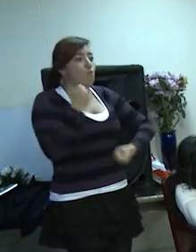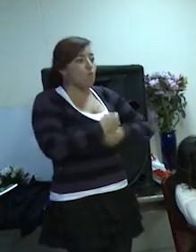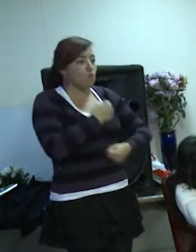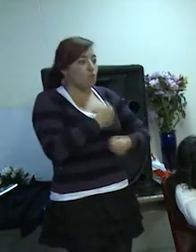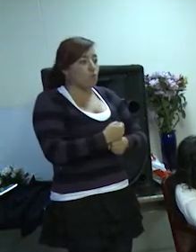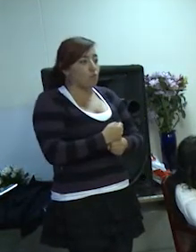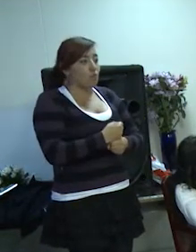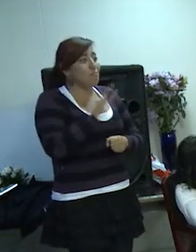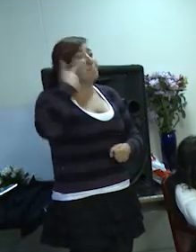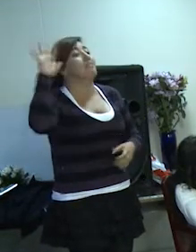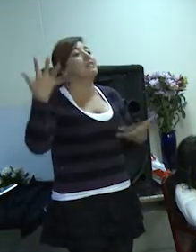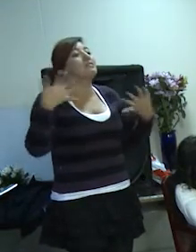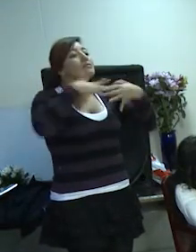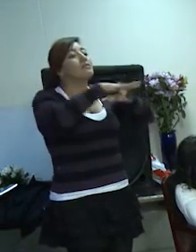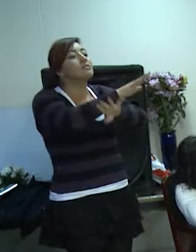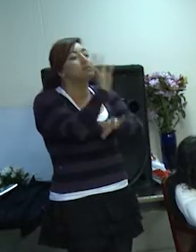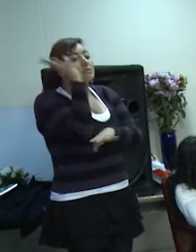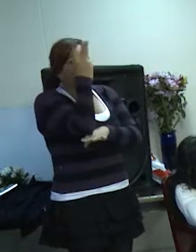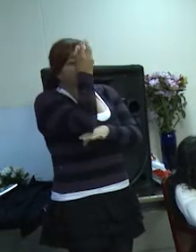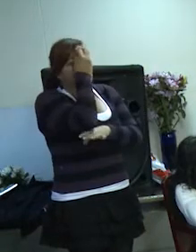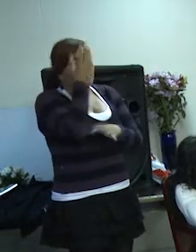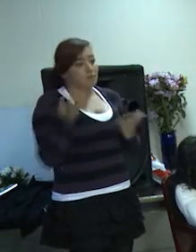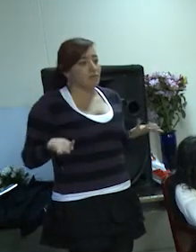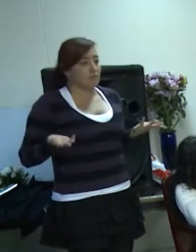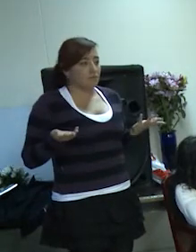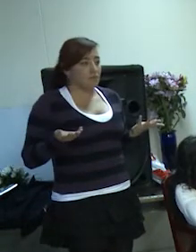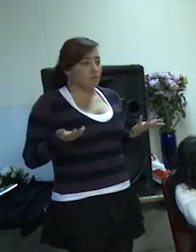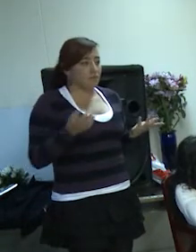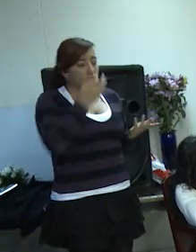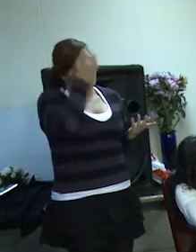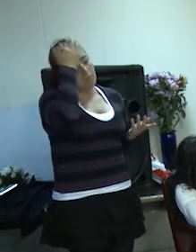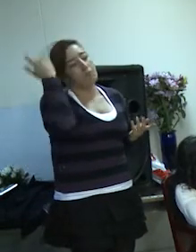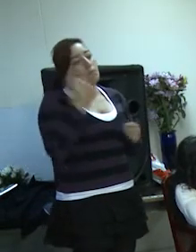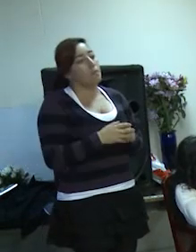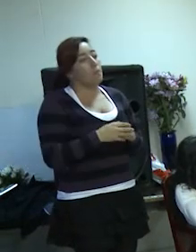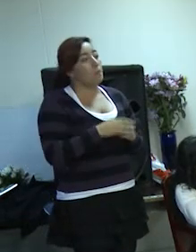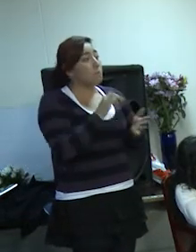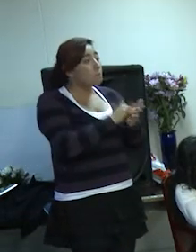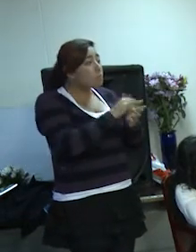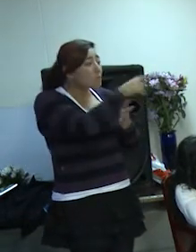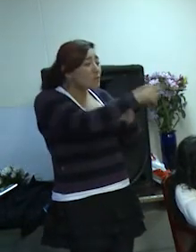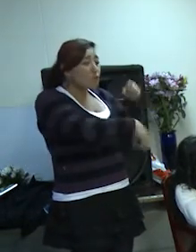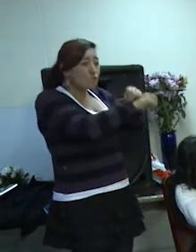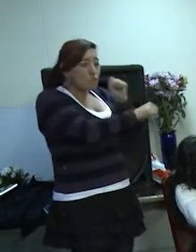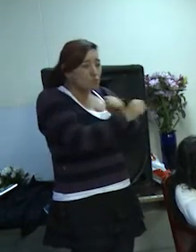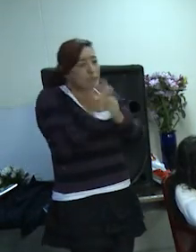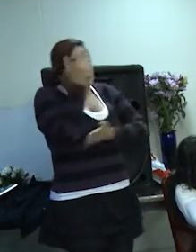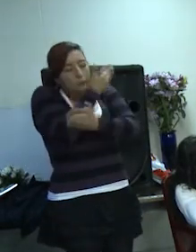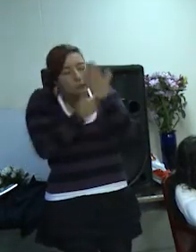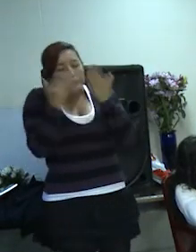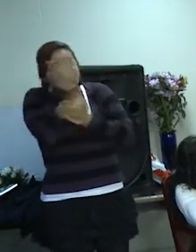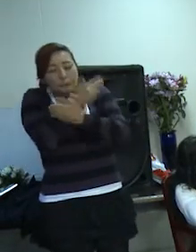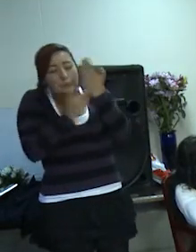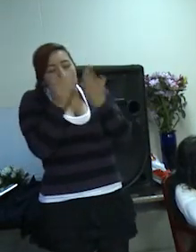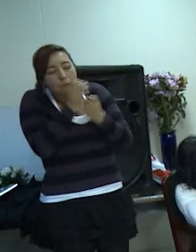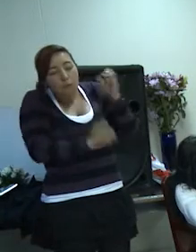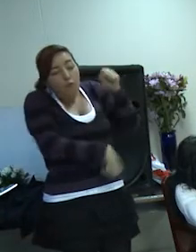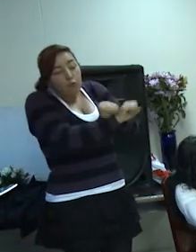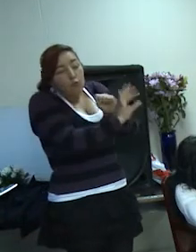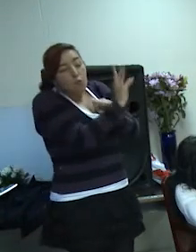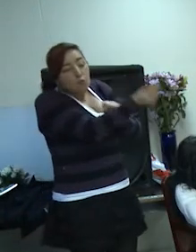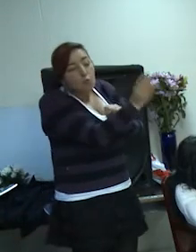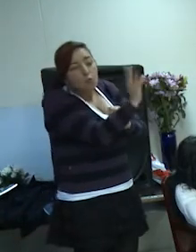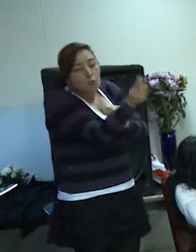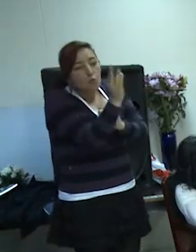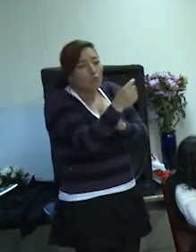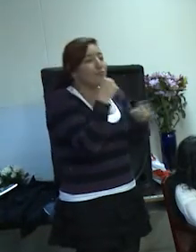desde la interdisciplinariedad. Efectivamente, el estudio de las barras futboleras implica que